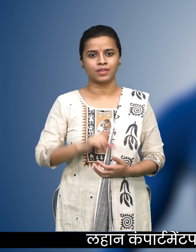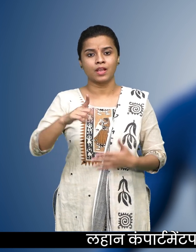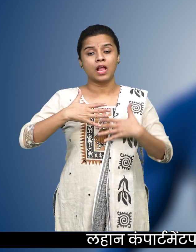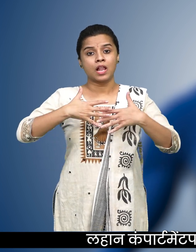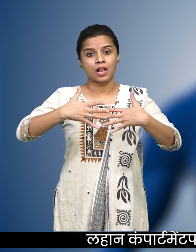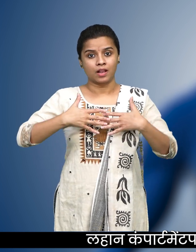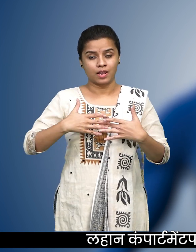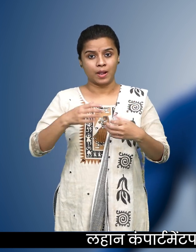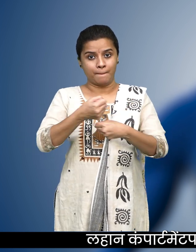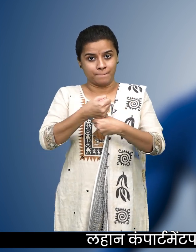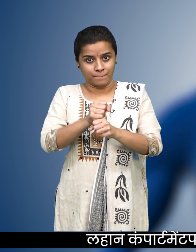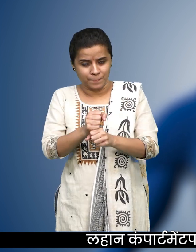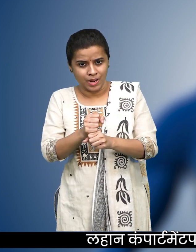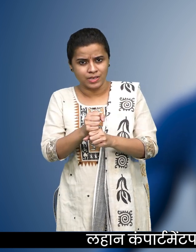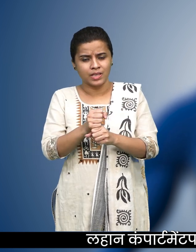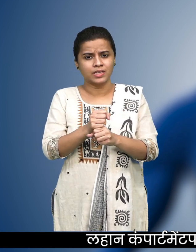म्हणतात.